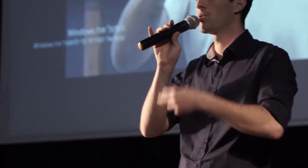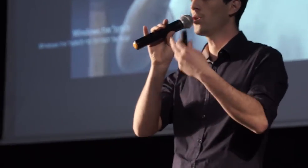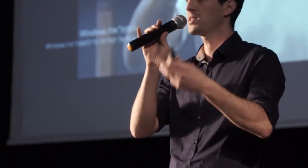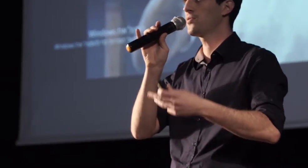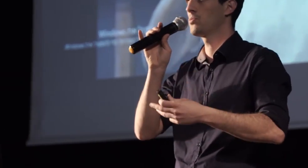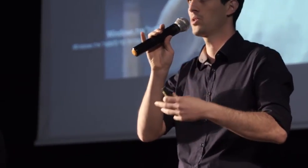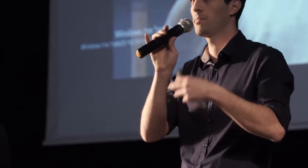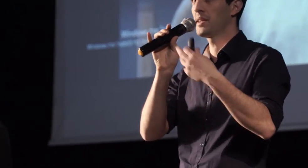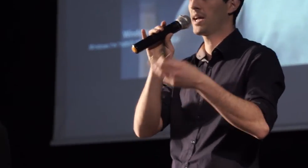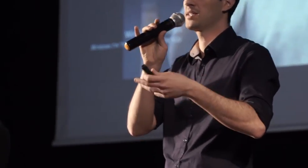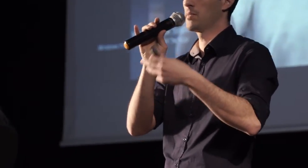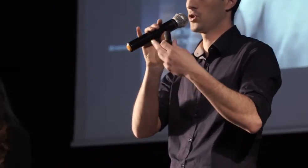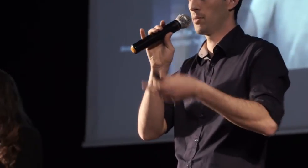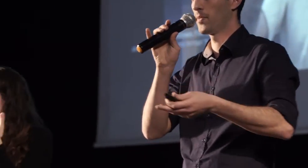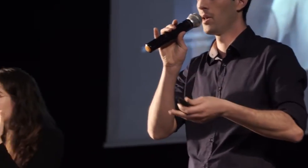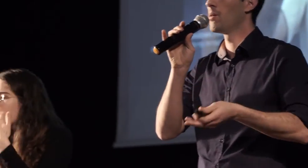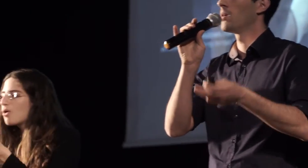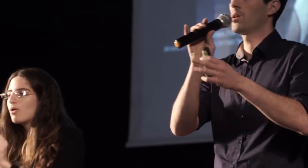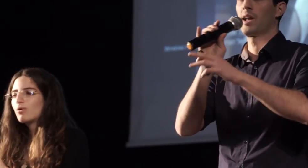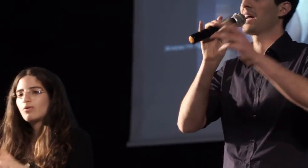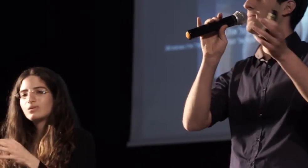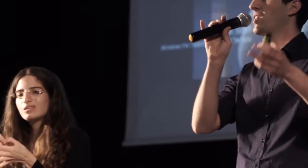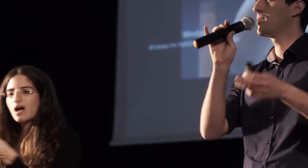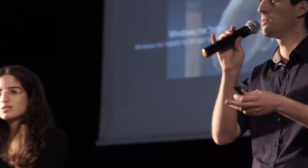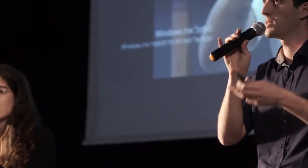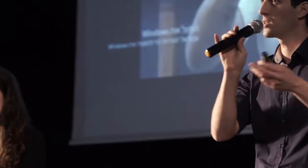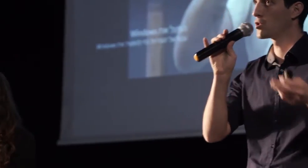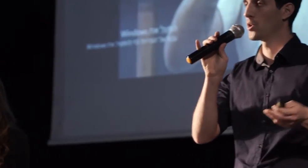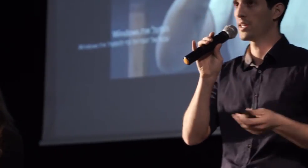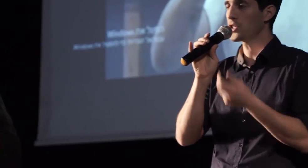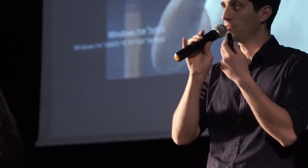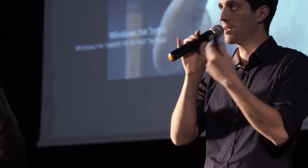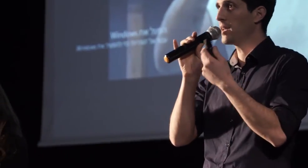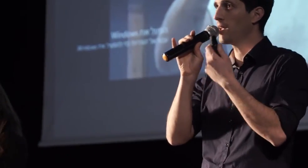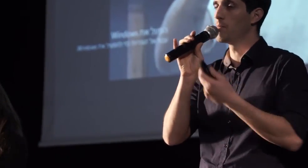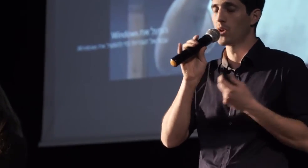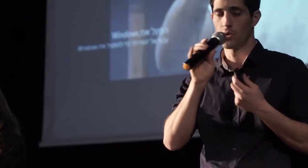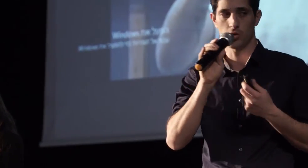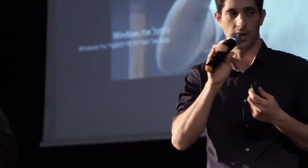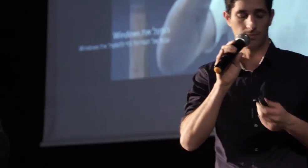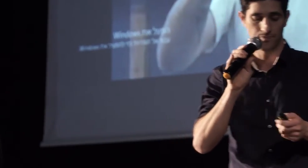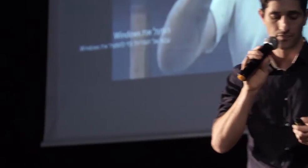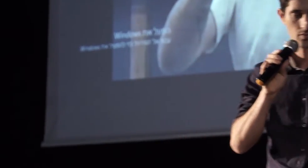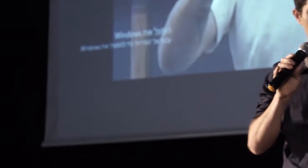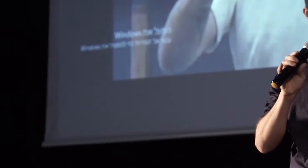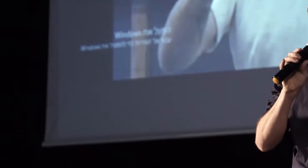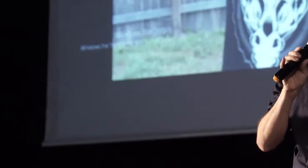הסברה, או כל מצב שבו אתם באינטראקציה עם אנשים. על אחת כמה וכמה שאתם נמצאים בתקשורת. יש את הדברים האלה המון המון השפעה.